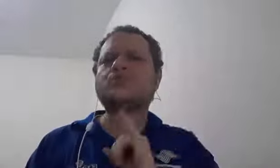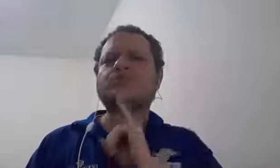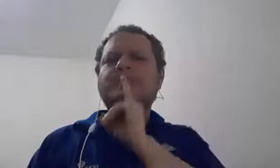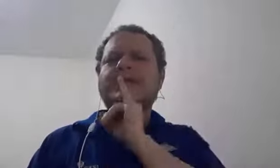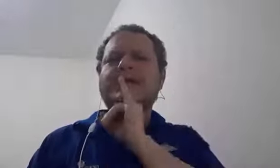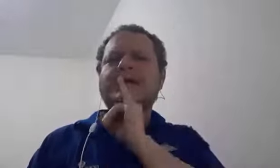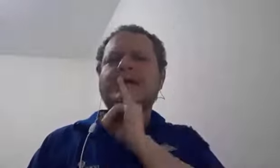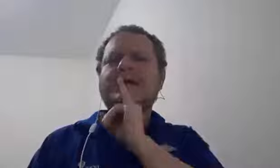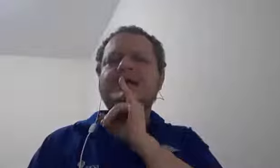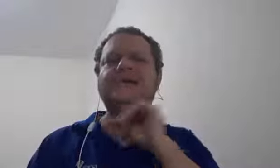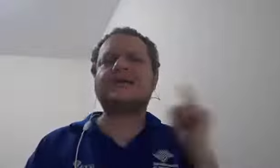do Ipiranga.